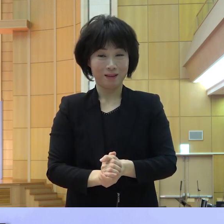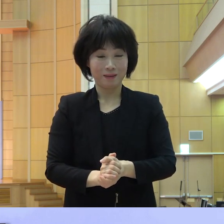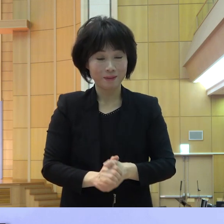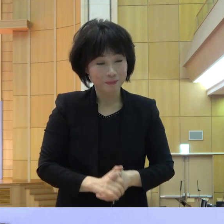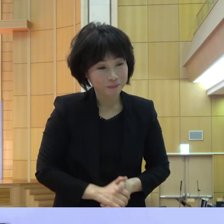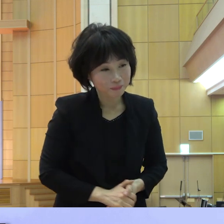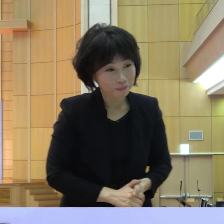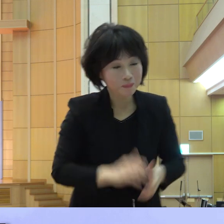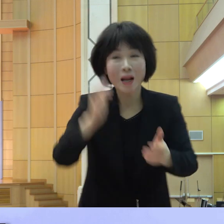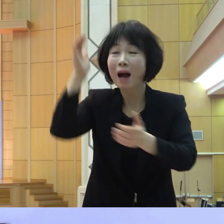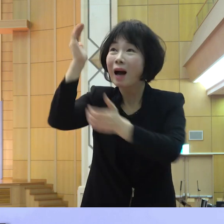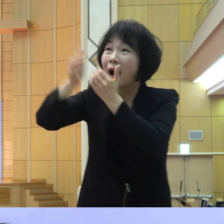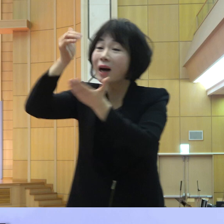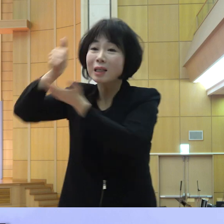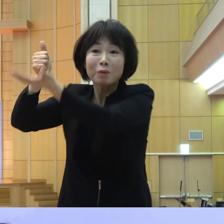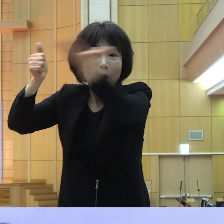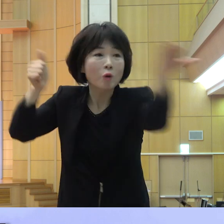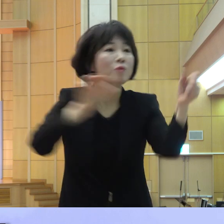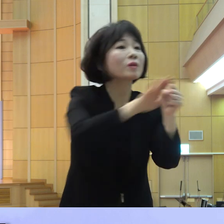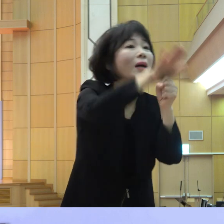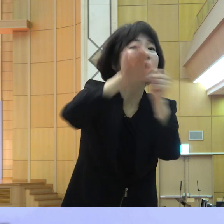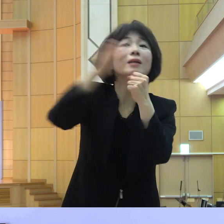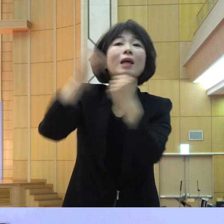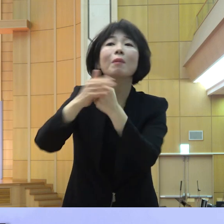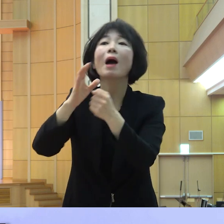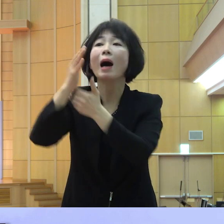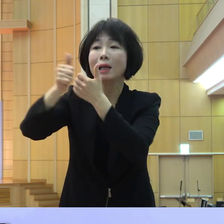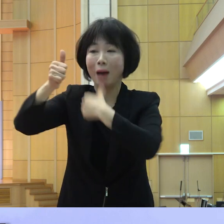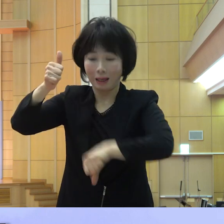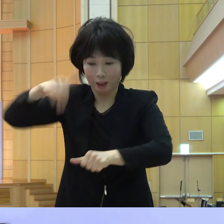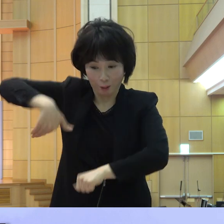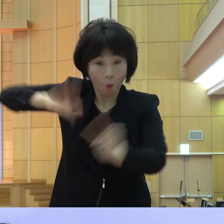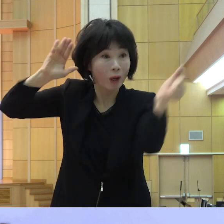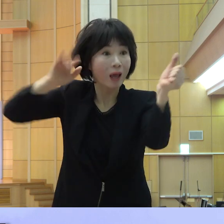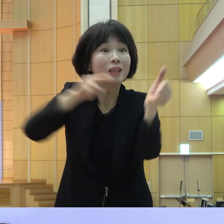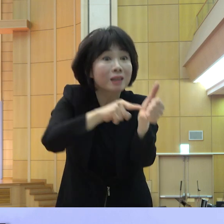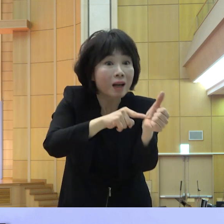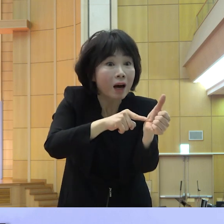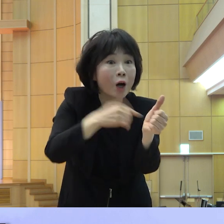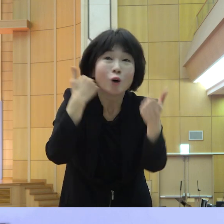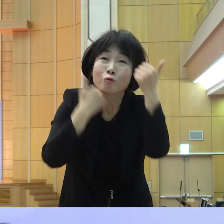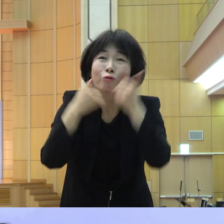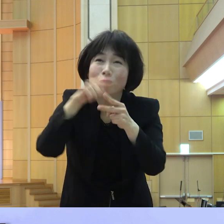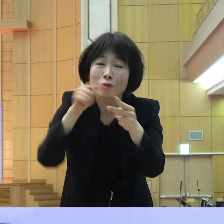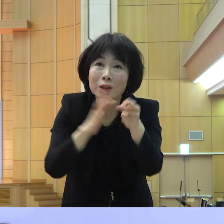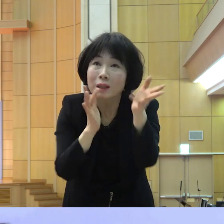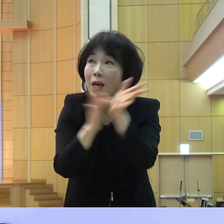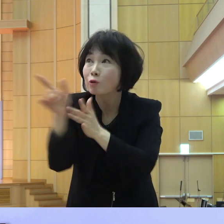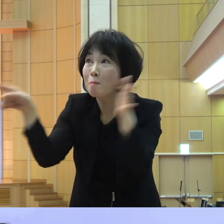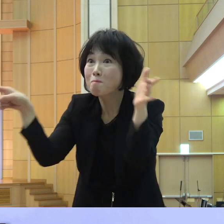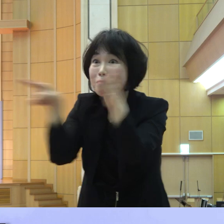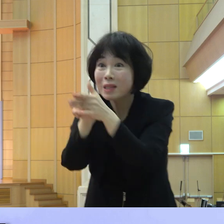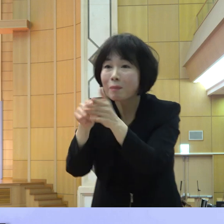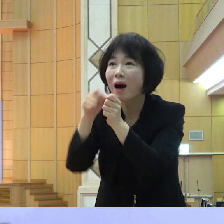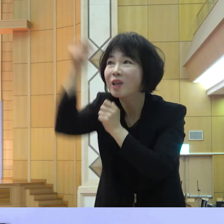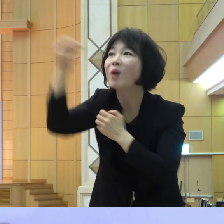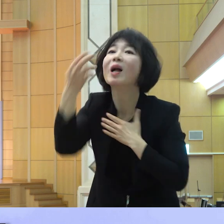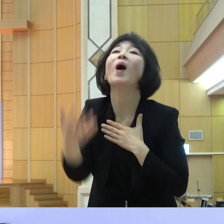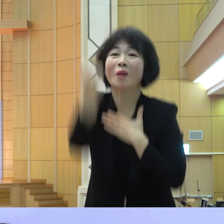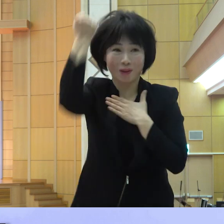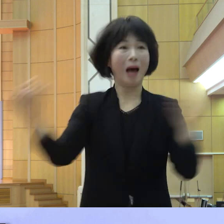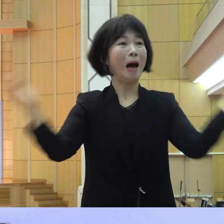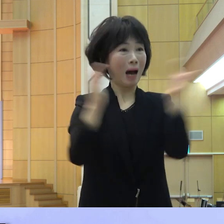사랑하사 독생자를 보내주셨으니 누구든지 예수만 믿으면 영생을 얻게 하렵니다. 이게 영생의 양식이란